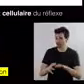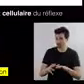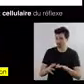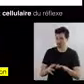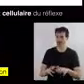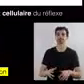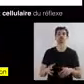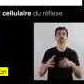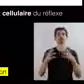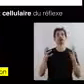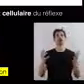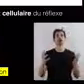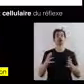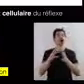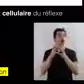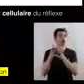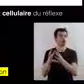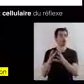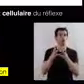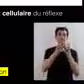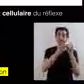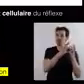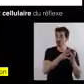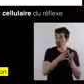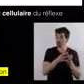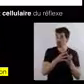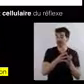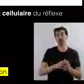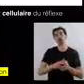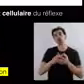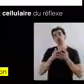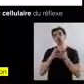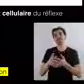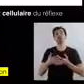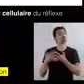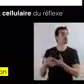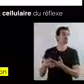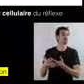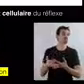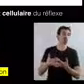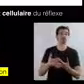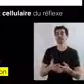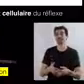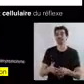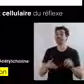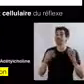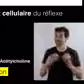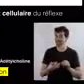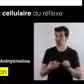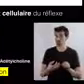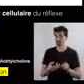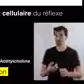nerveux arrivant. Alors, entre un neurone et une cellule musculaire, le type de neurotransmetteur libéré